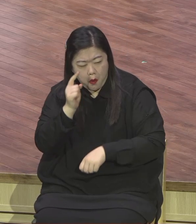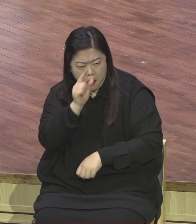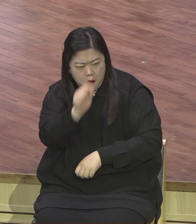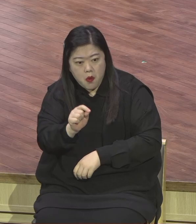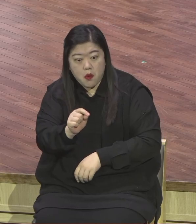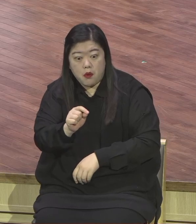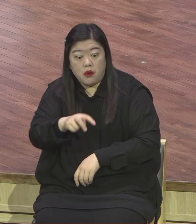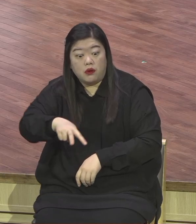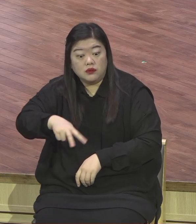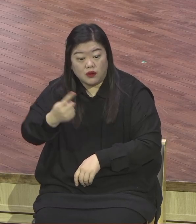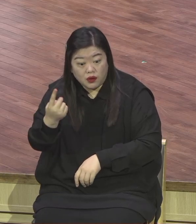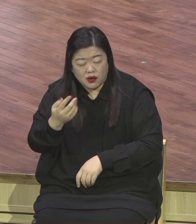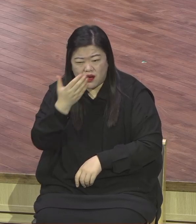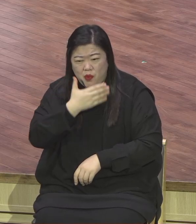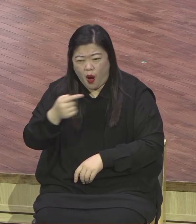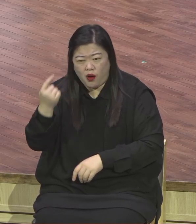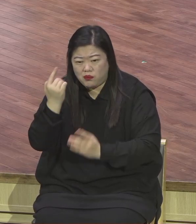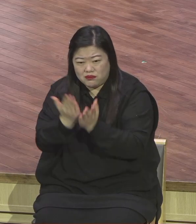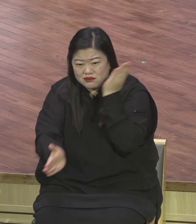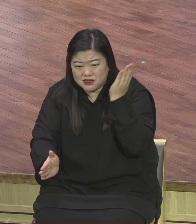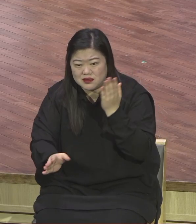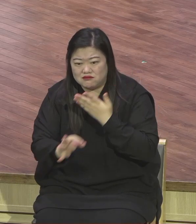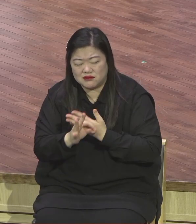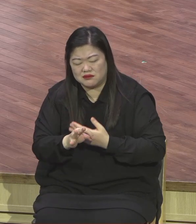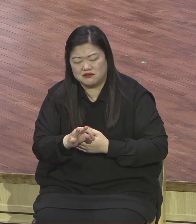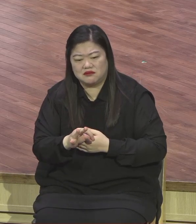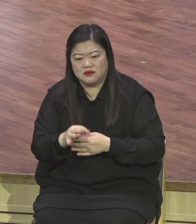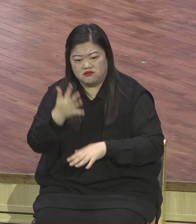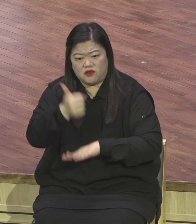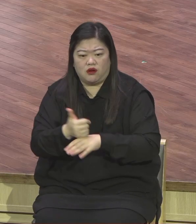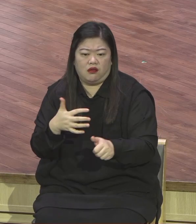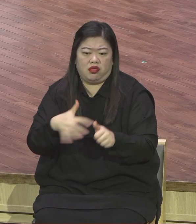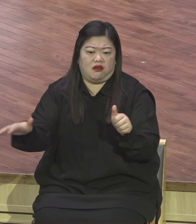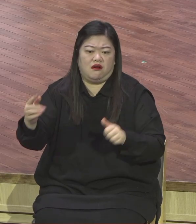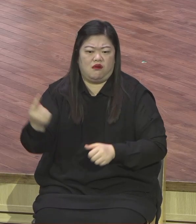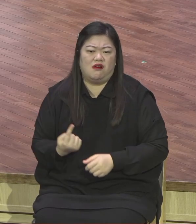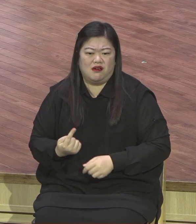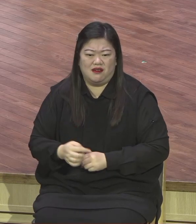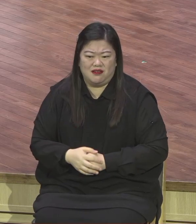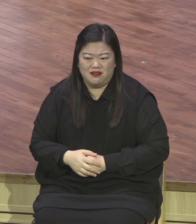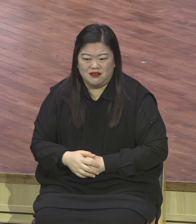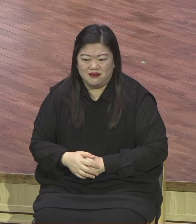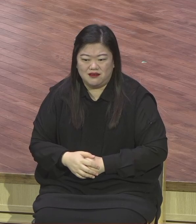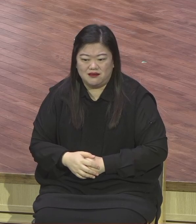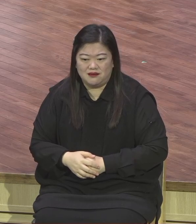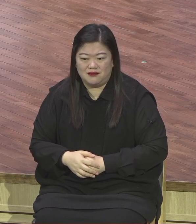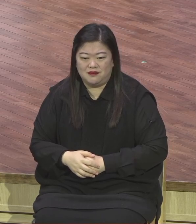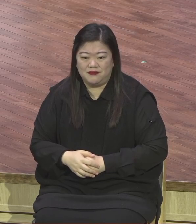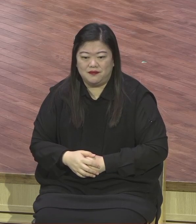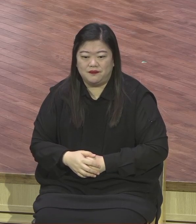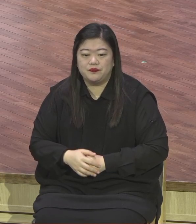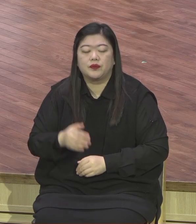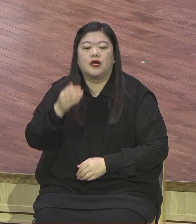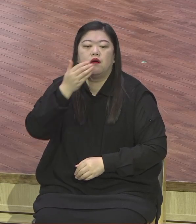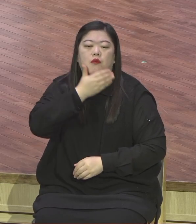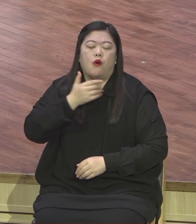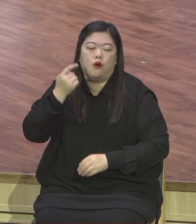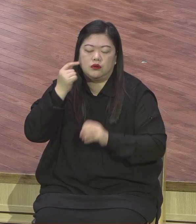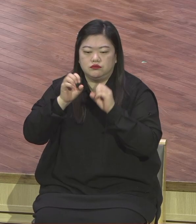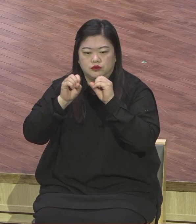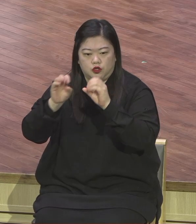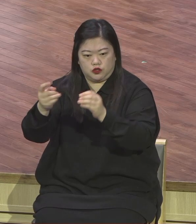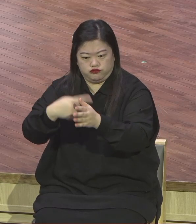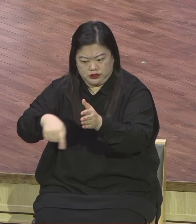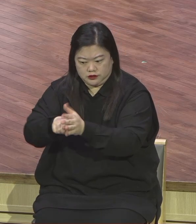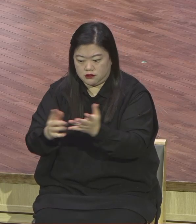그러니까 여러분들이요 무엇보다 여러분이 복음을 위해서 행한 모든 사역들인데